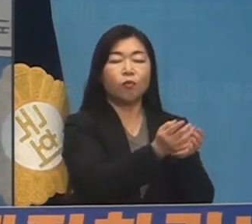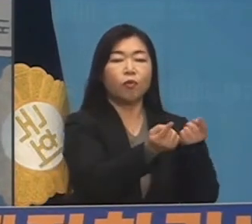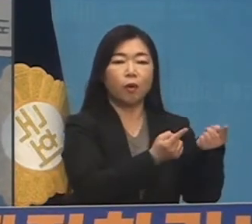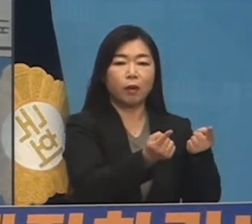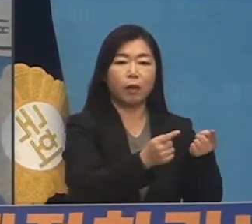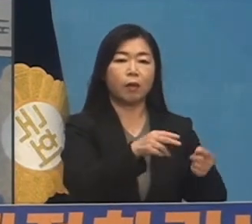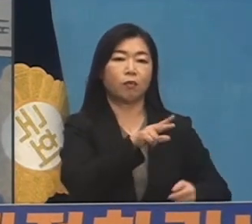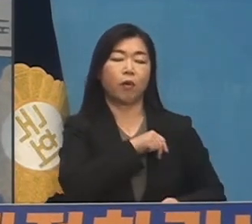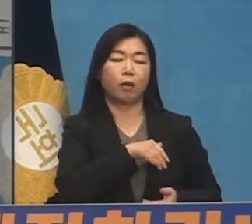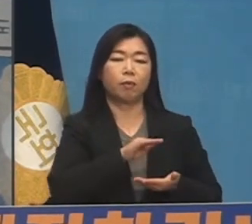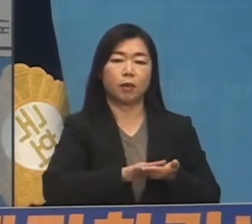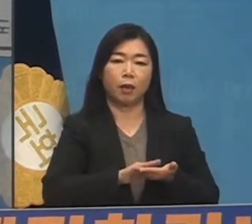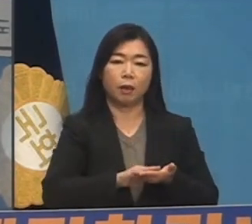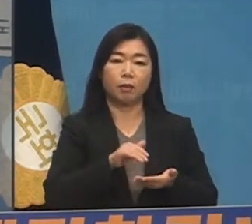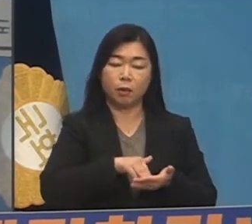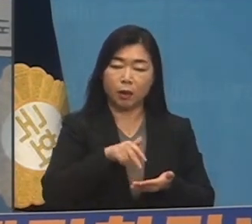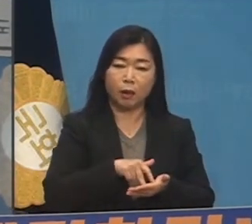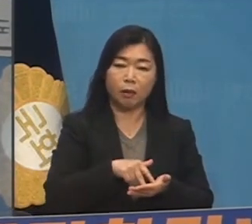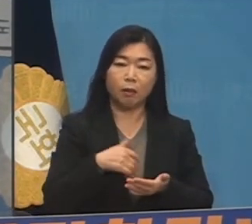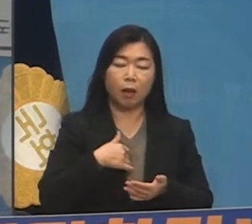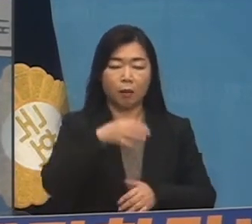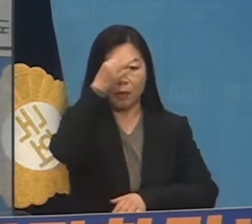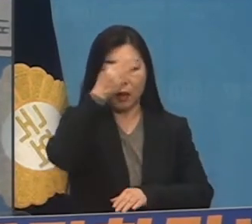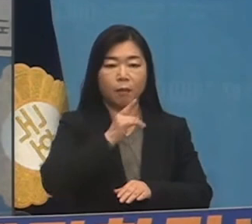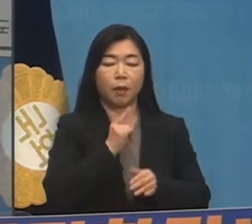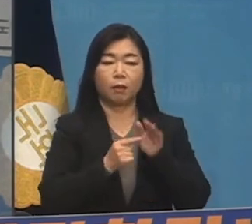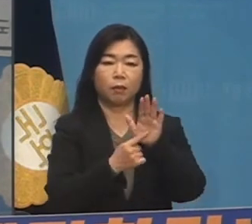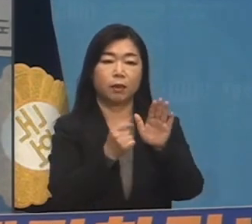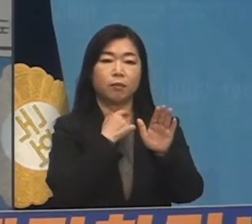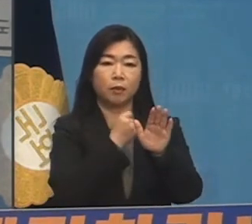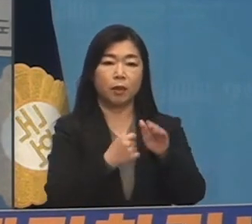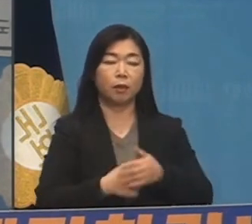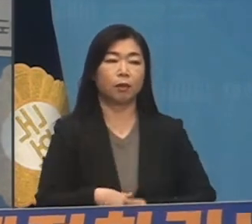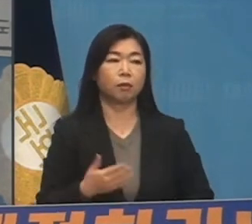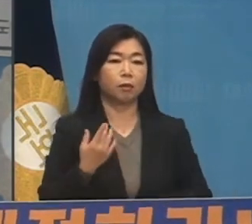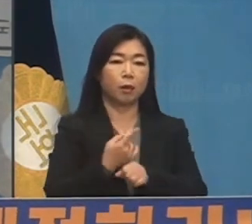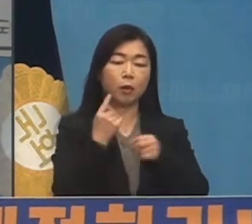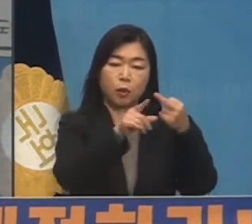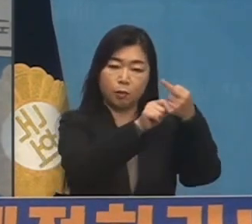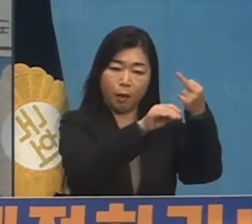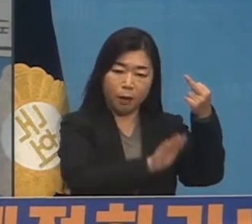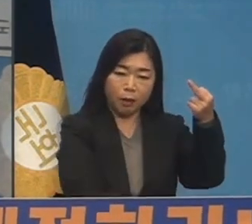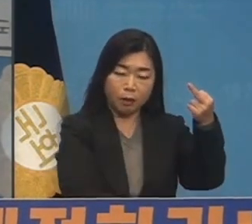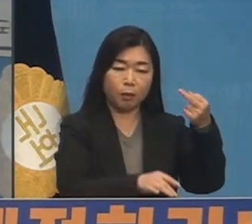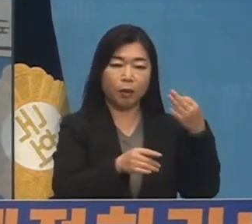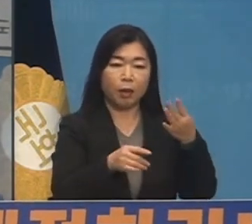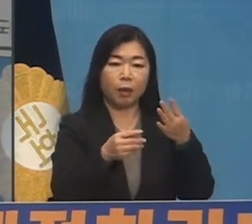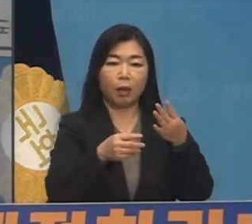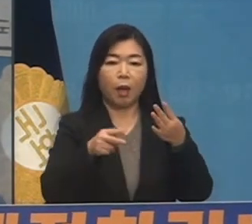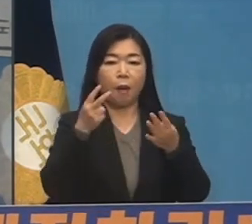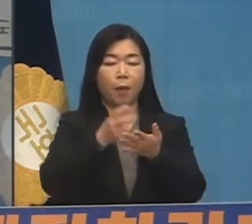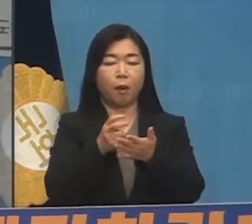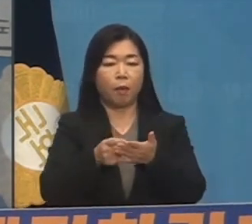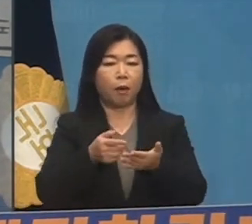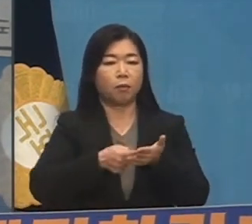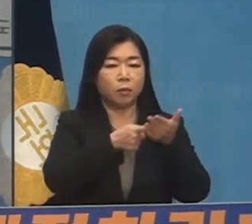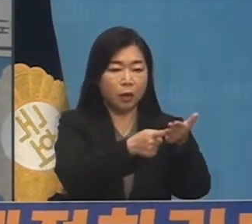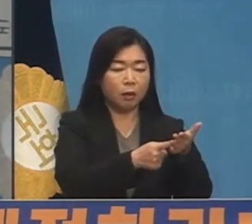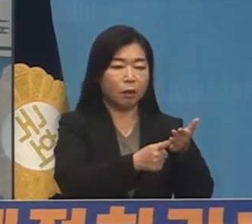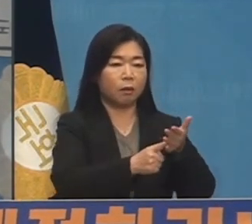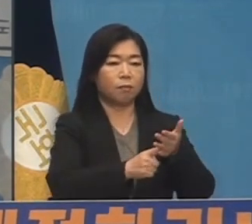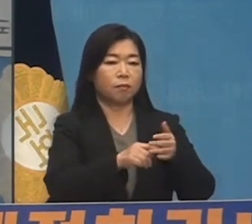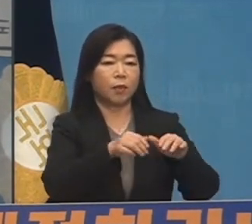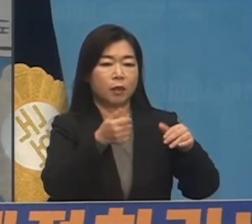안건조정위원회 위원으로서 송구하다는 말씀도 드립니다. 지난해 말 4개의 법안의 심의와